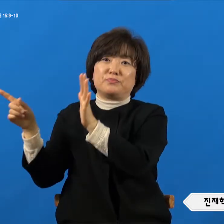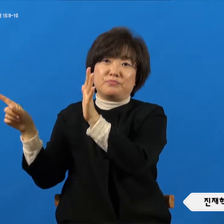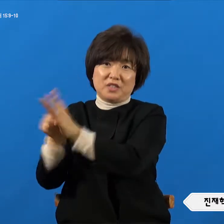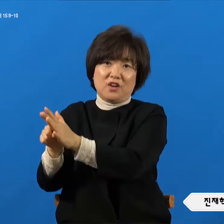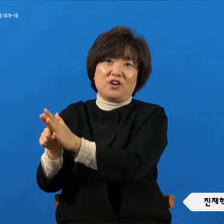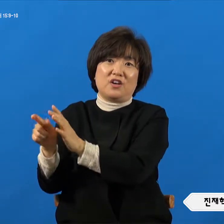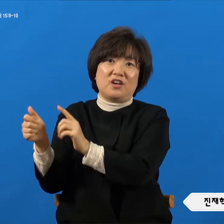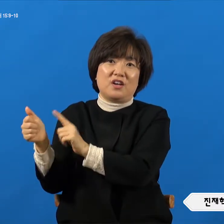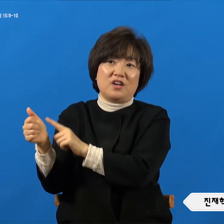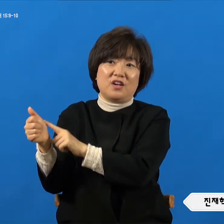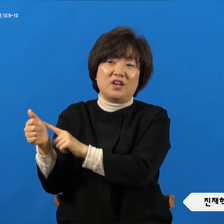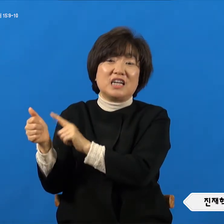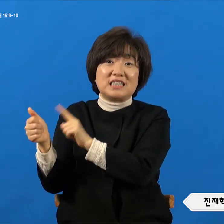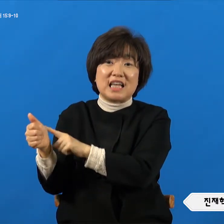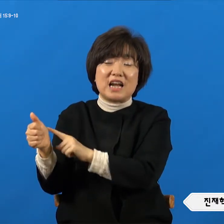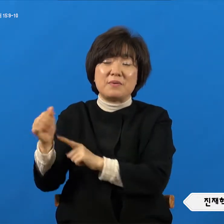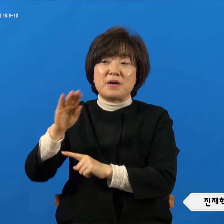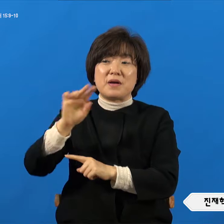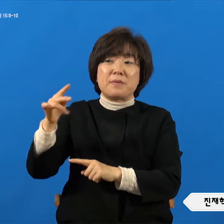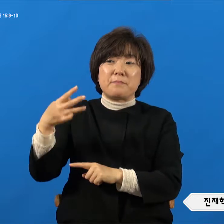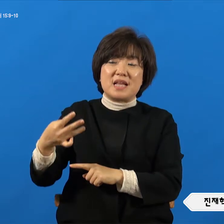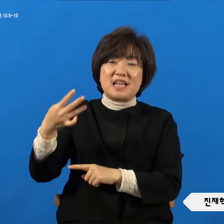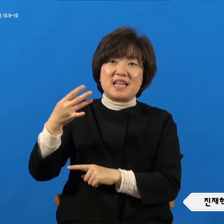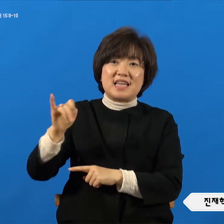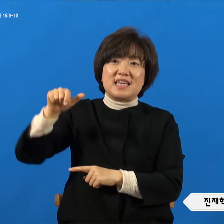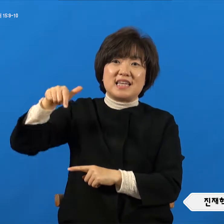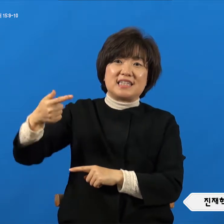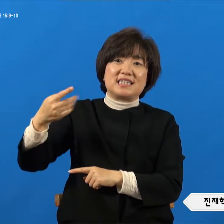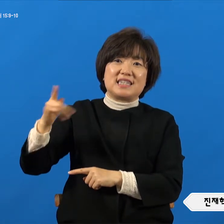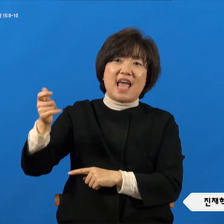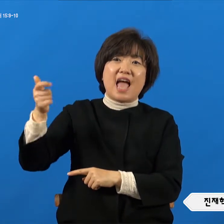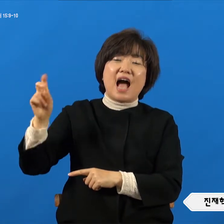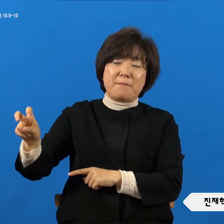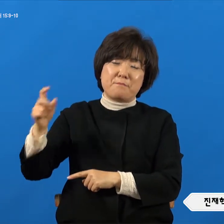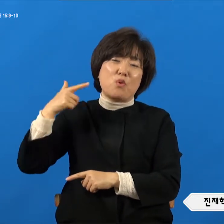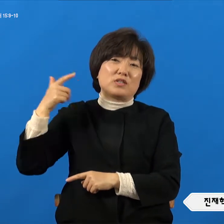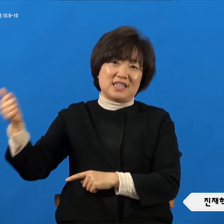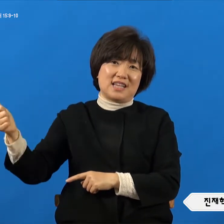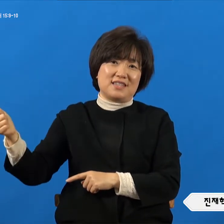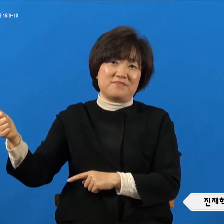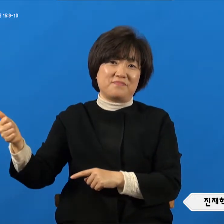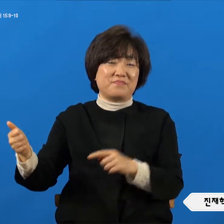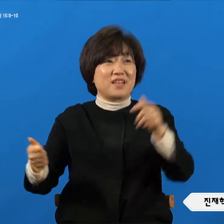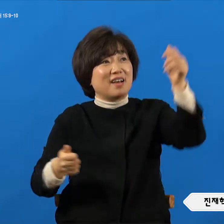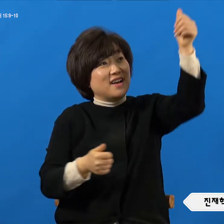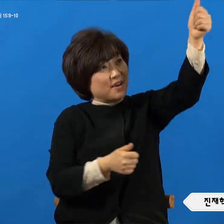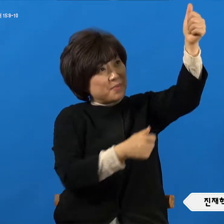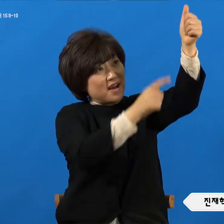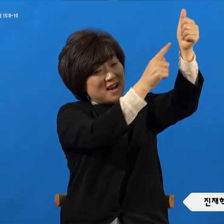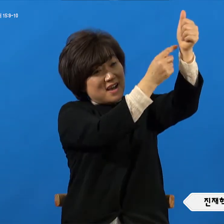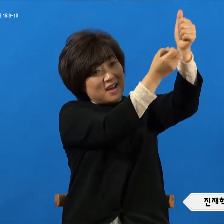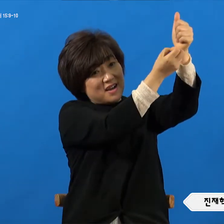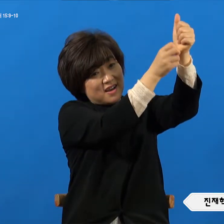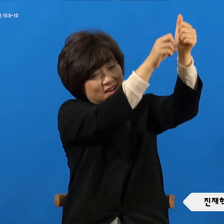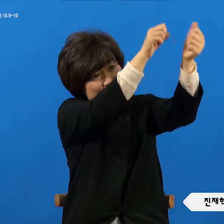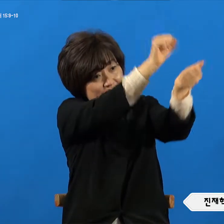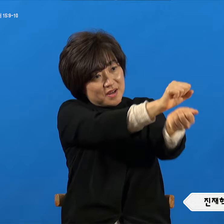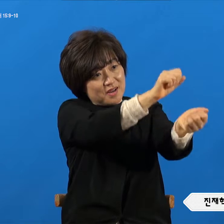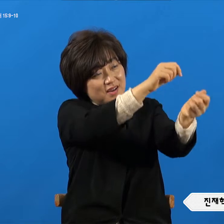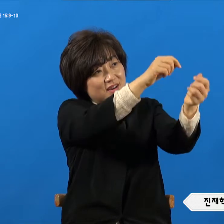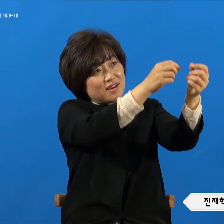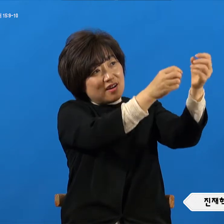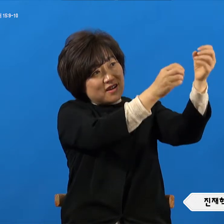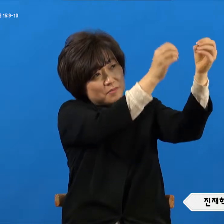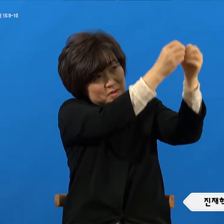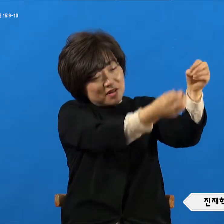그의 이름은 빌리 그레햄 목사님입니다. 그래서 이렇게 이야기합니다. The chain goes